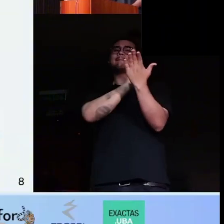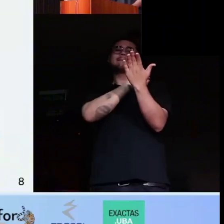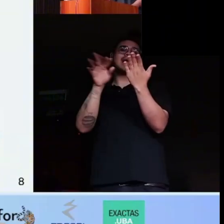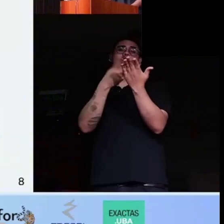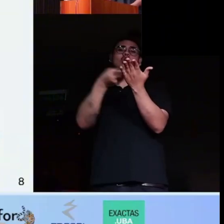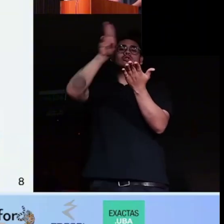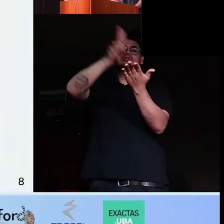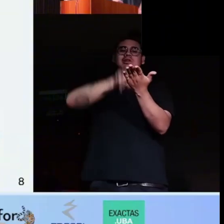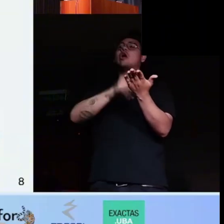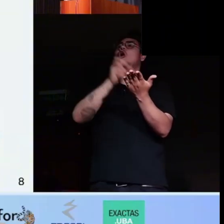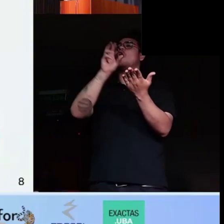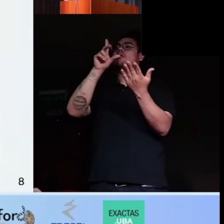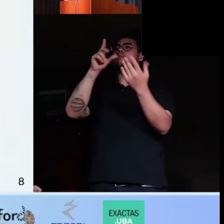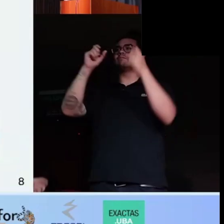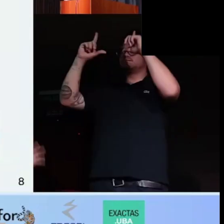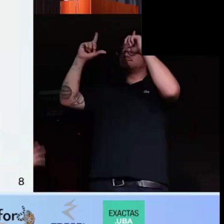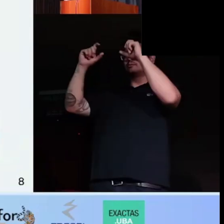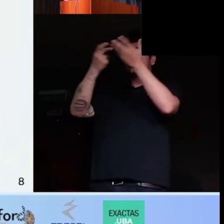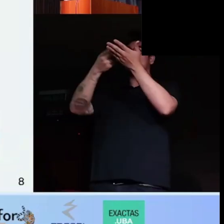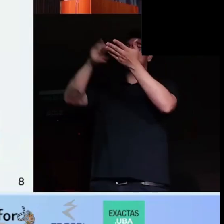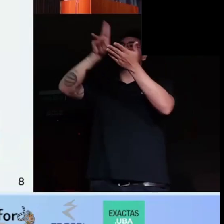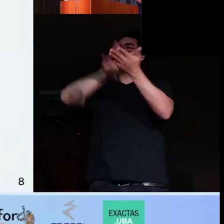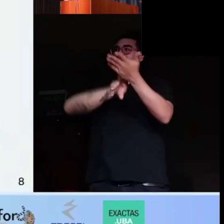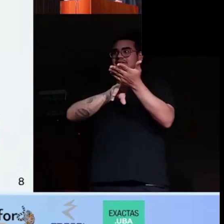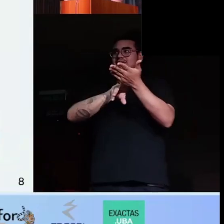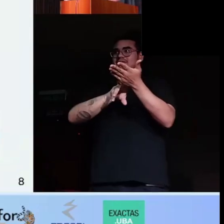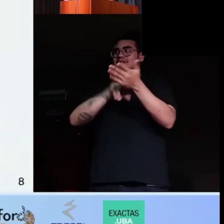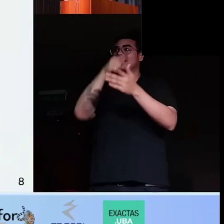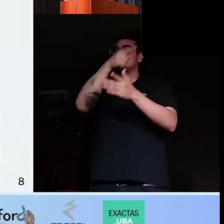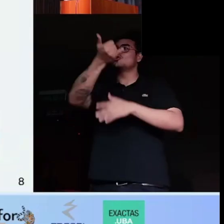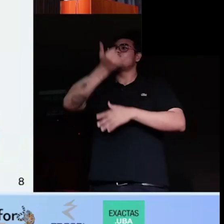En este caso, como muestro ahí, se grabó la imagen.